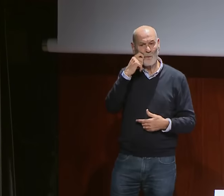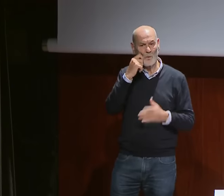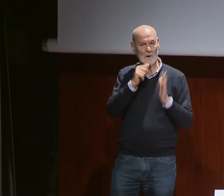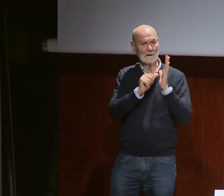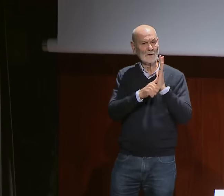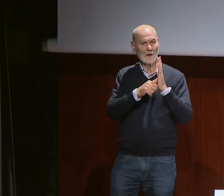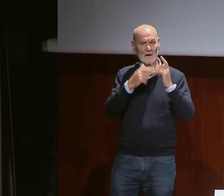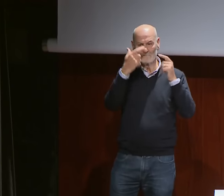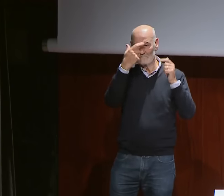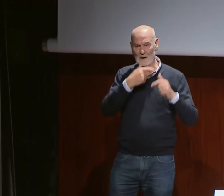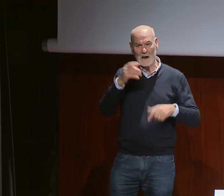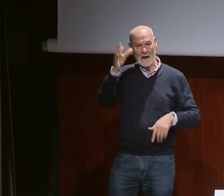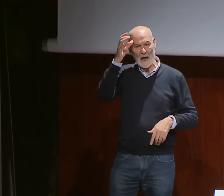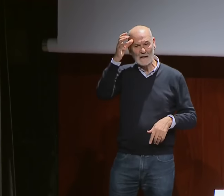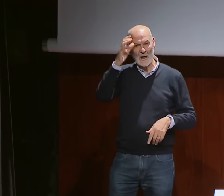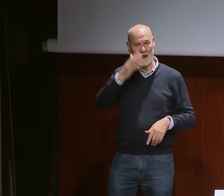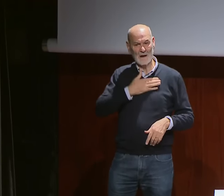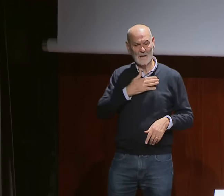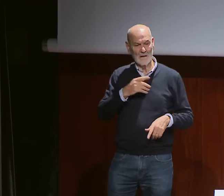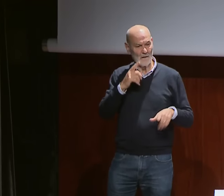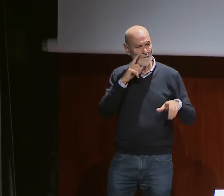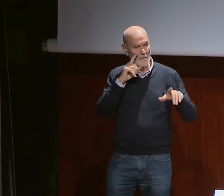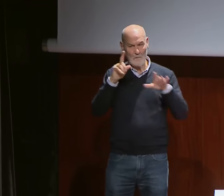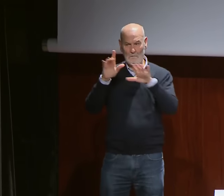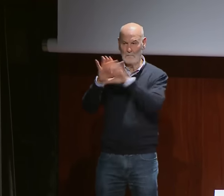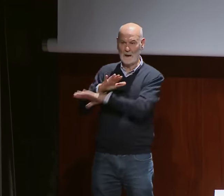il s'agissait de me mettre complètement à nu.